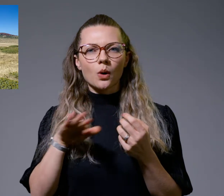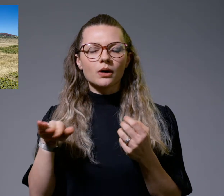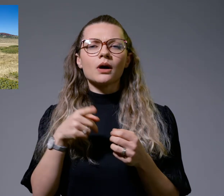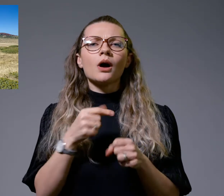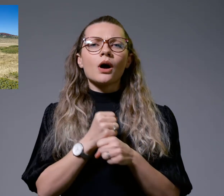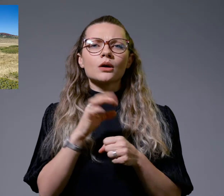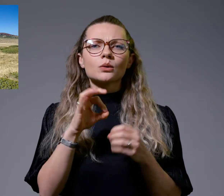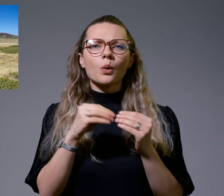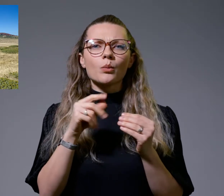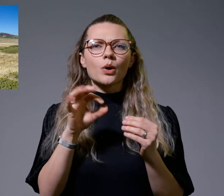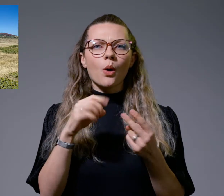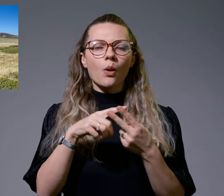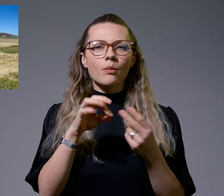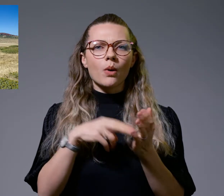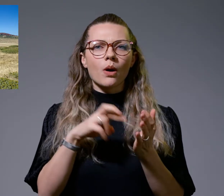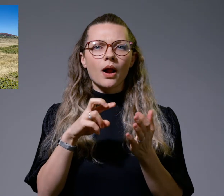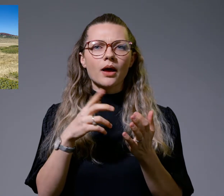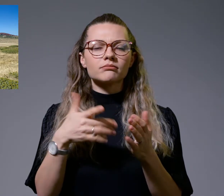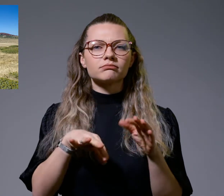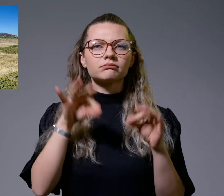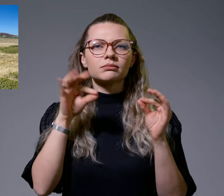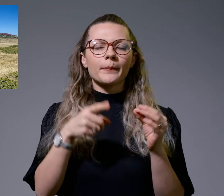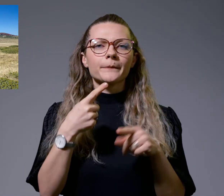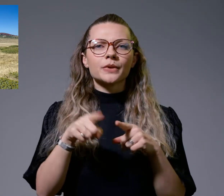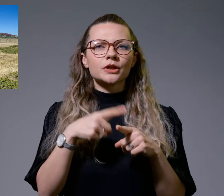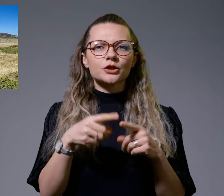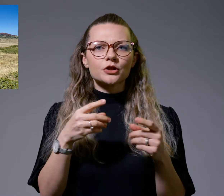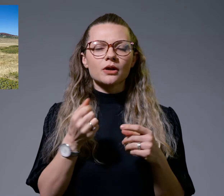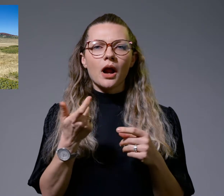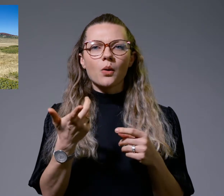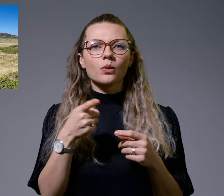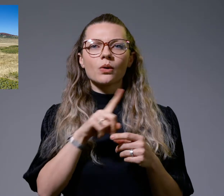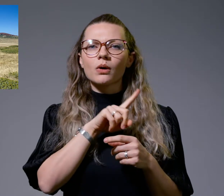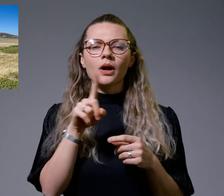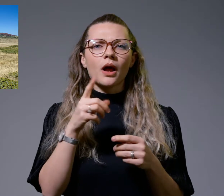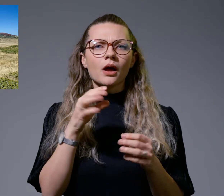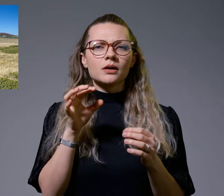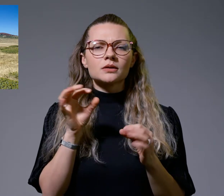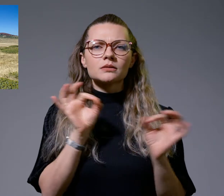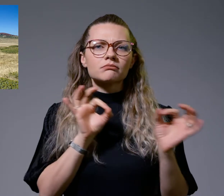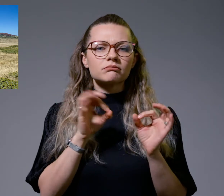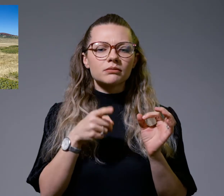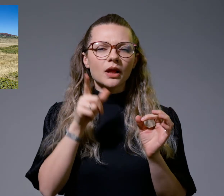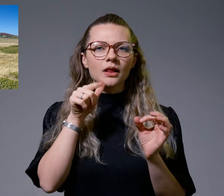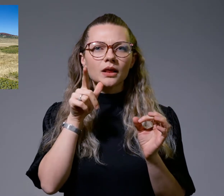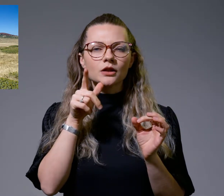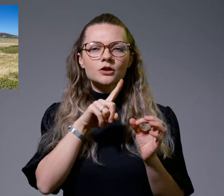причини. Прво, никој не очекувал напад на тешкиот и непристапен терен, каде имало